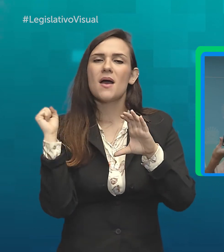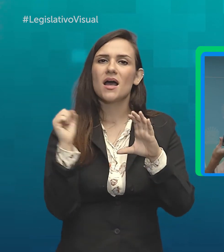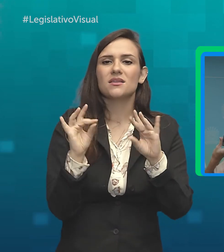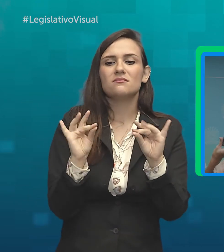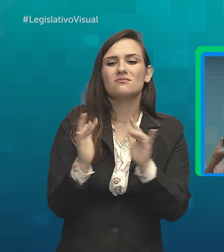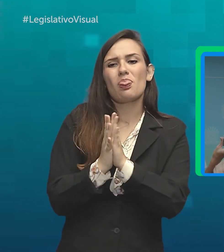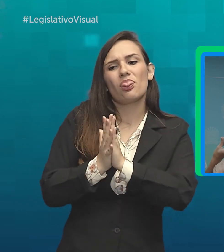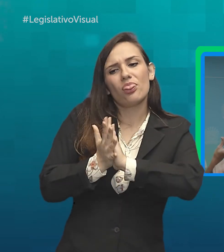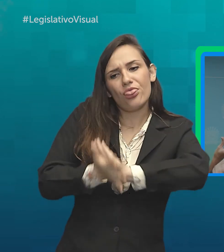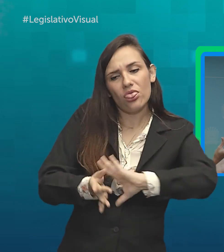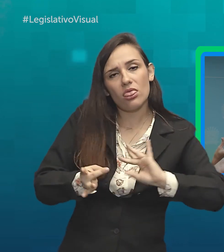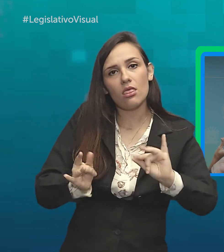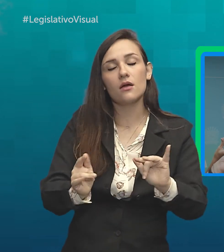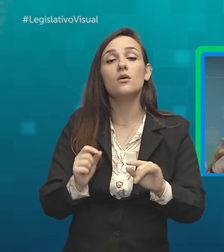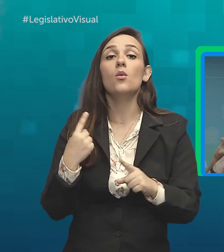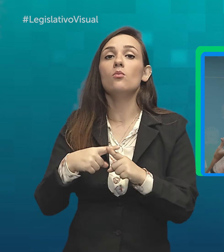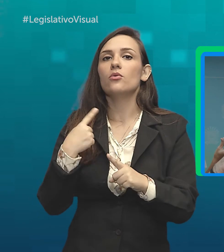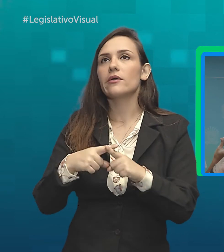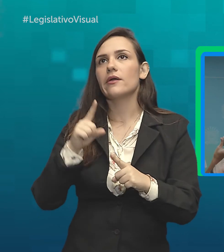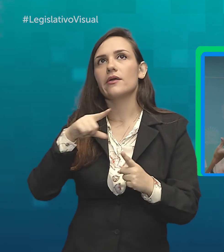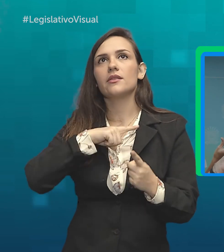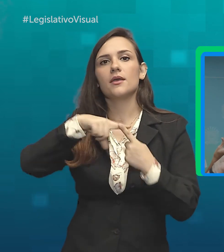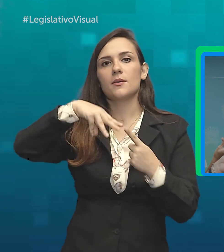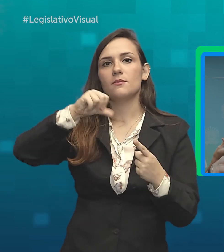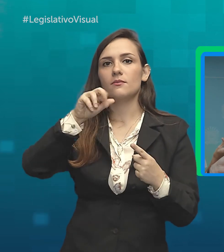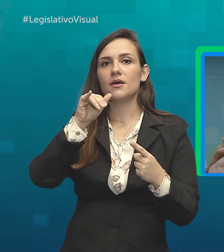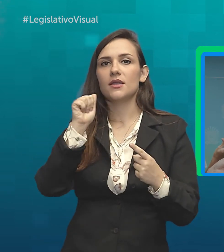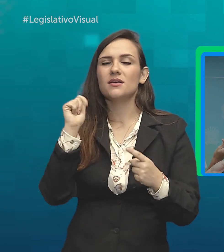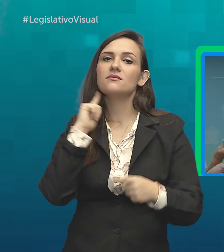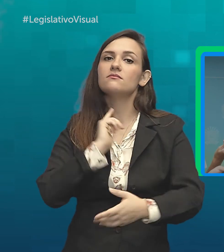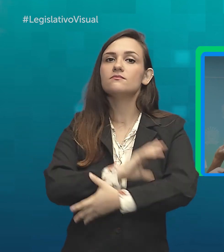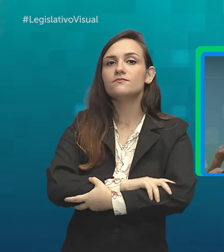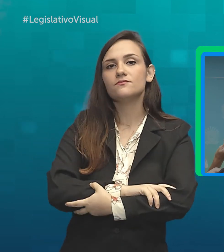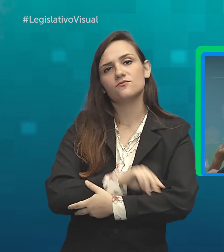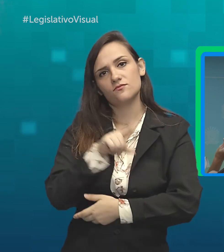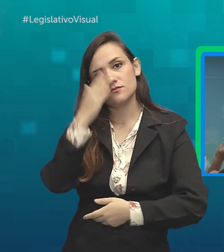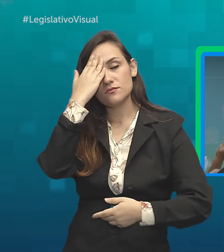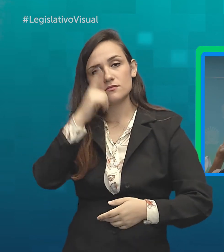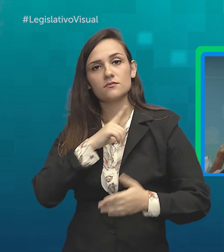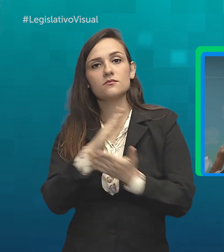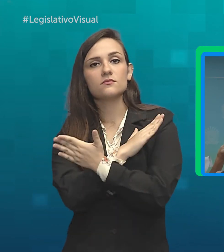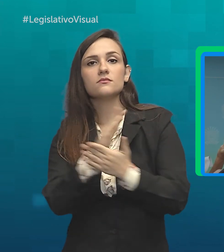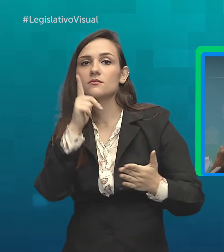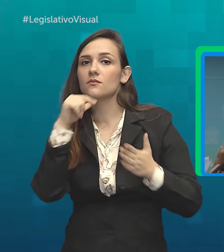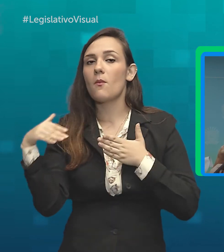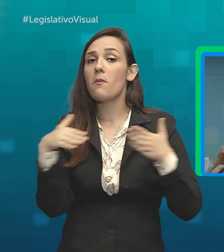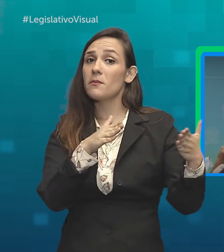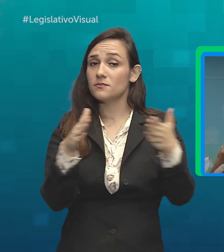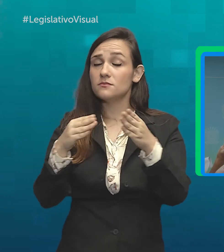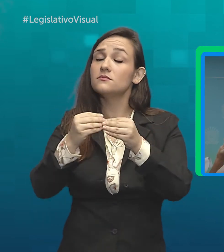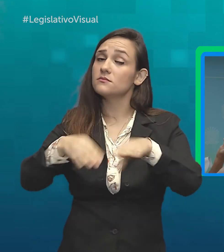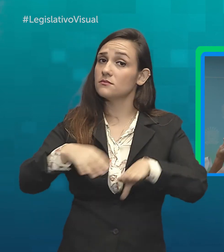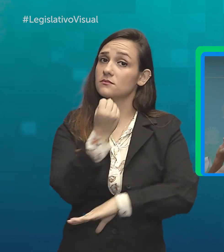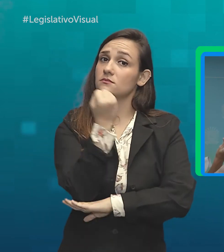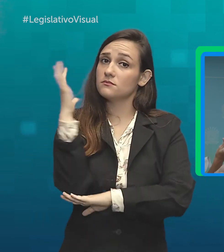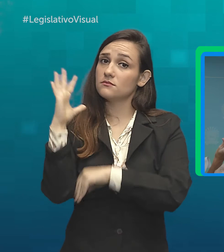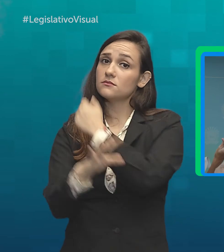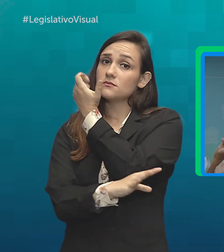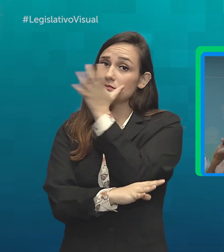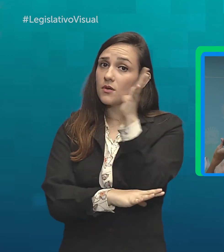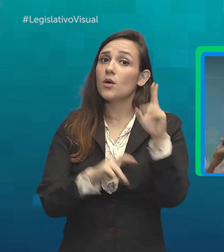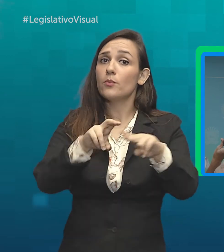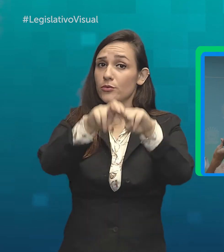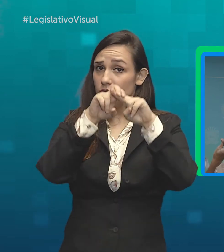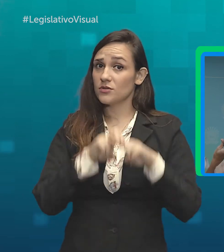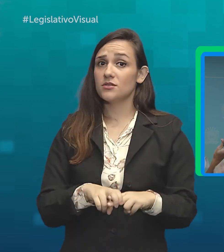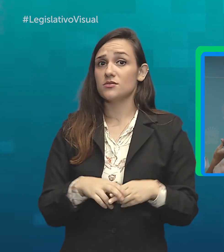grandes impactos ambientais, igual o caso de Mariana, de Minas Gerais, e alguns rios que a gente sabe que por conta de grandes impactos ambientais acabou-se